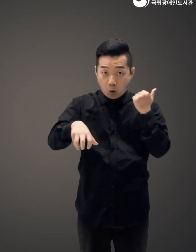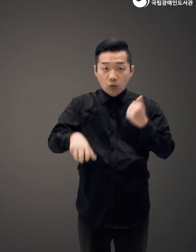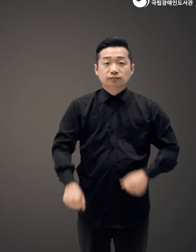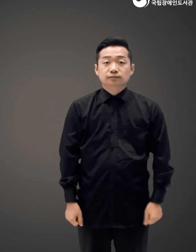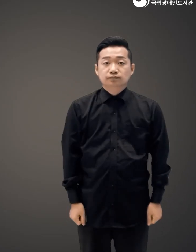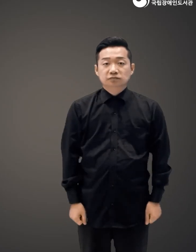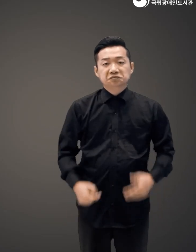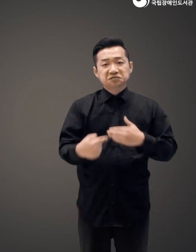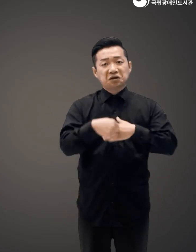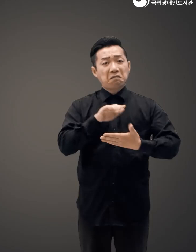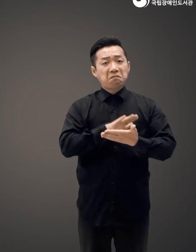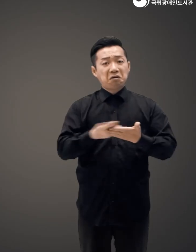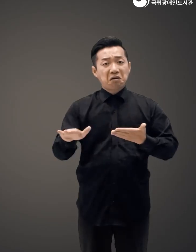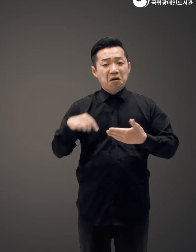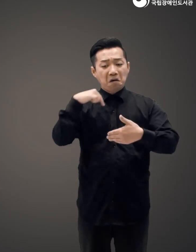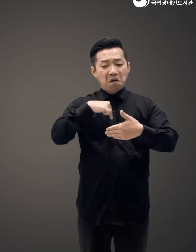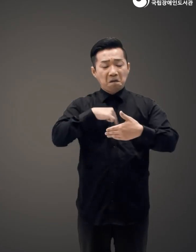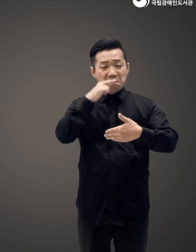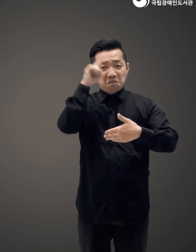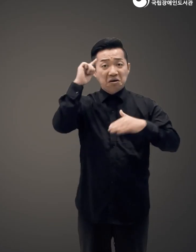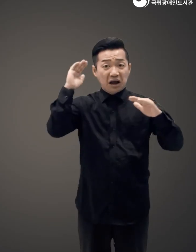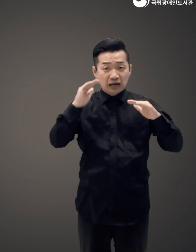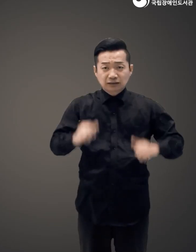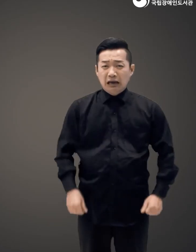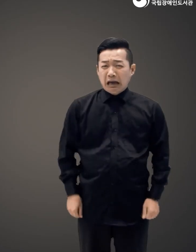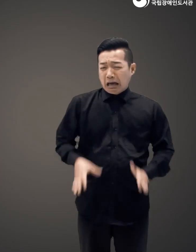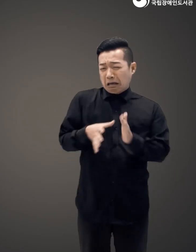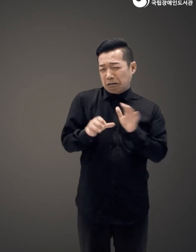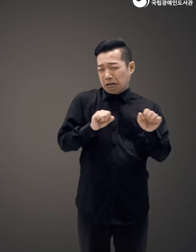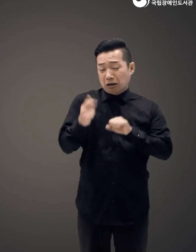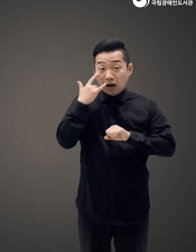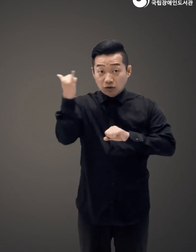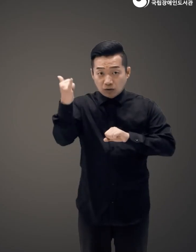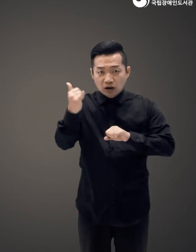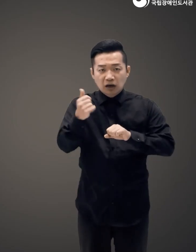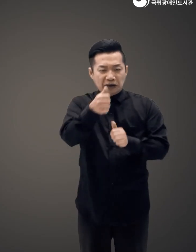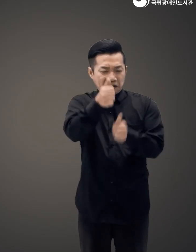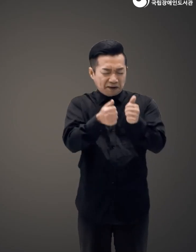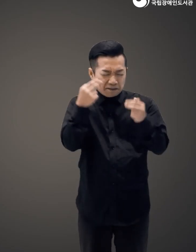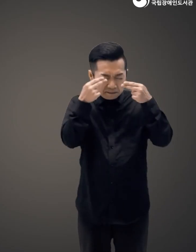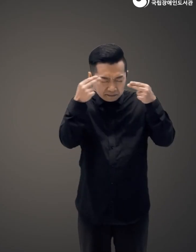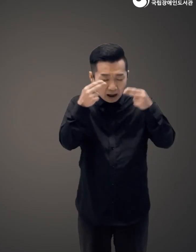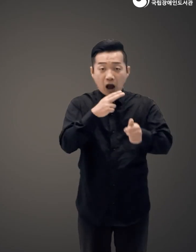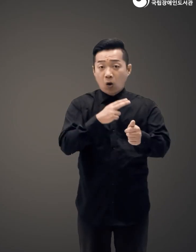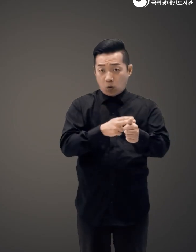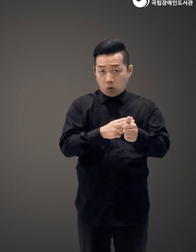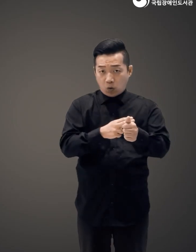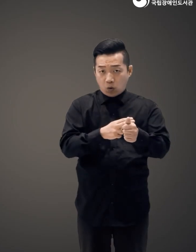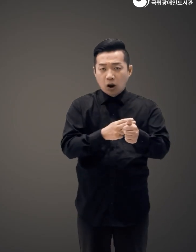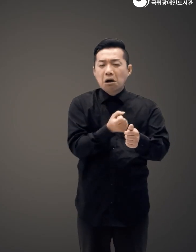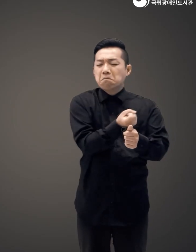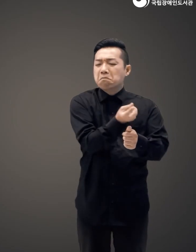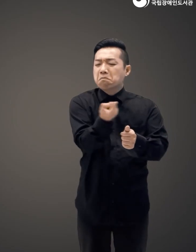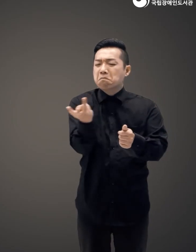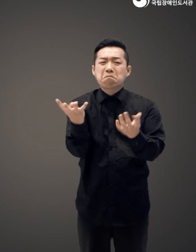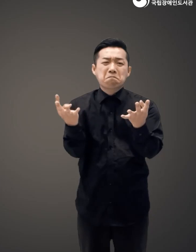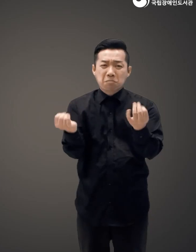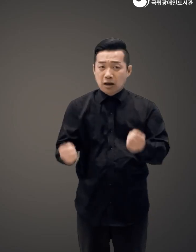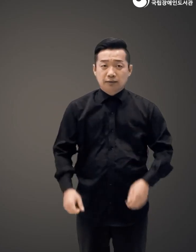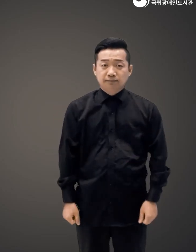겉보기엔 평화롭지만 그 이면에 건방진 학생들과 극성 부모, 경쟁심에 사로잡힌 교사들이 포진되어